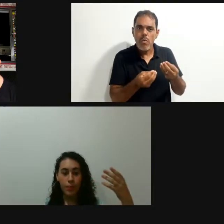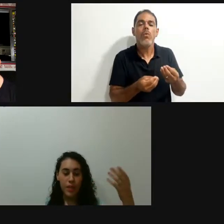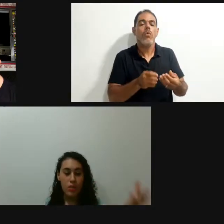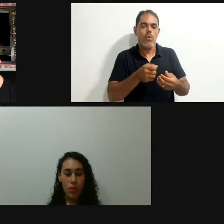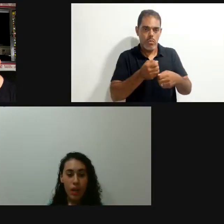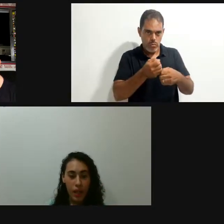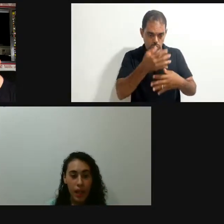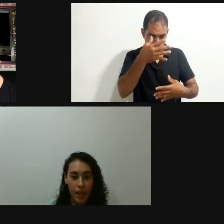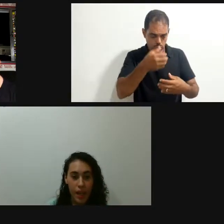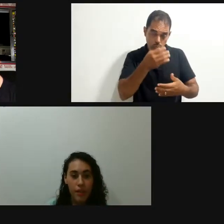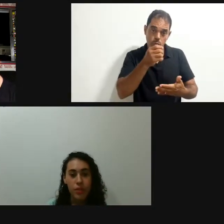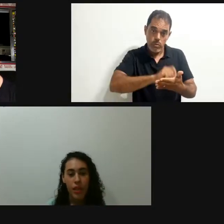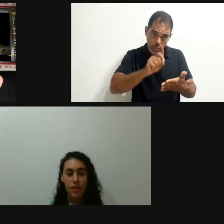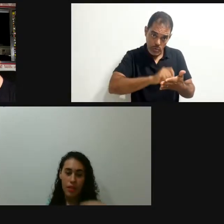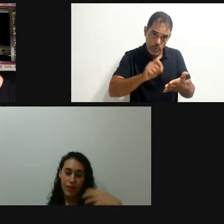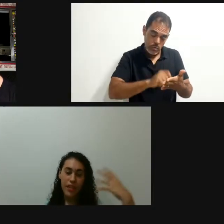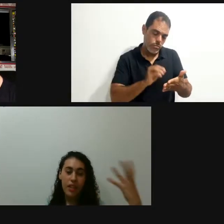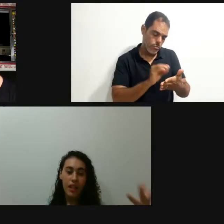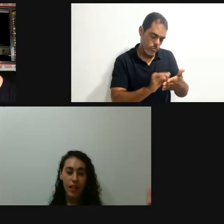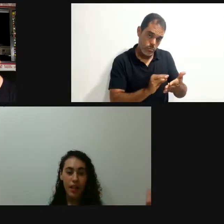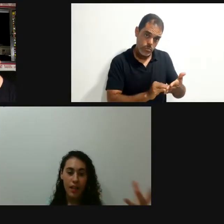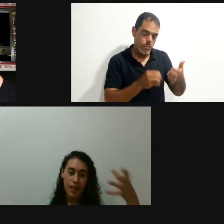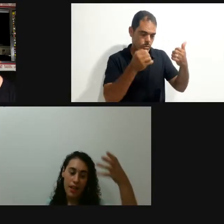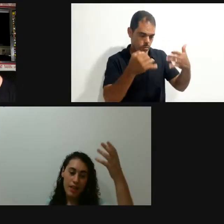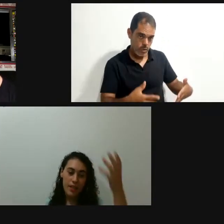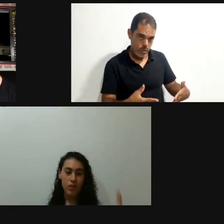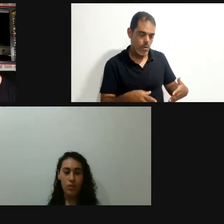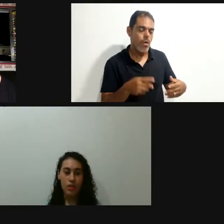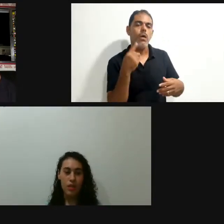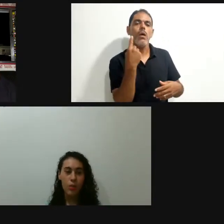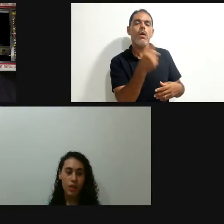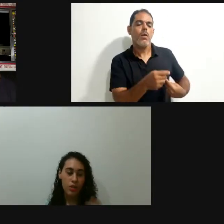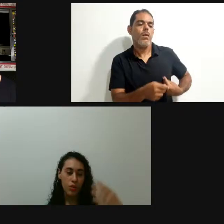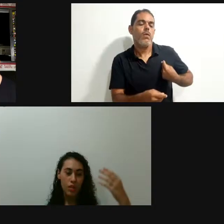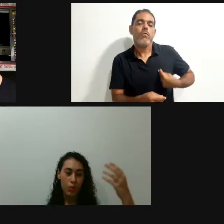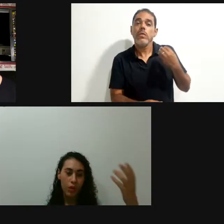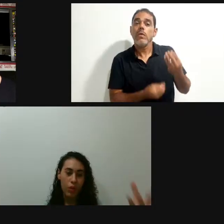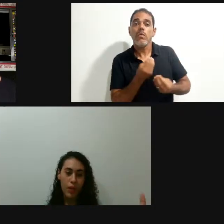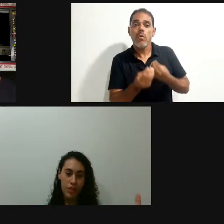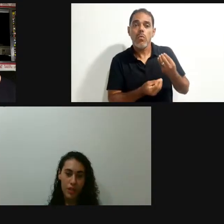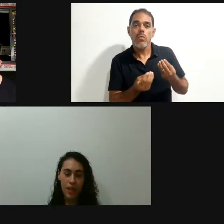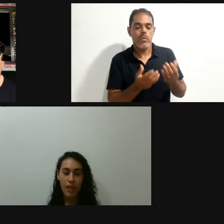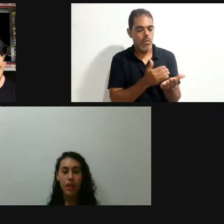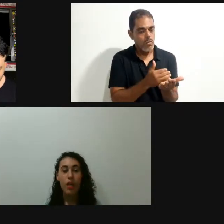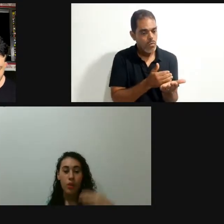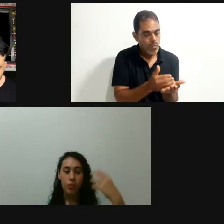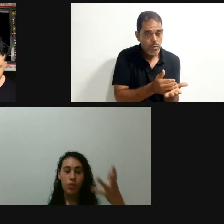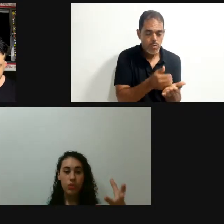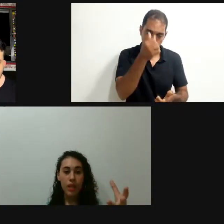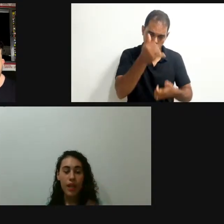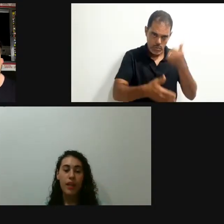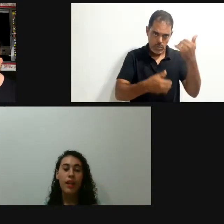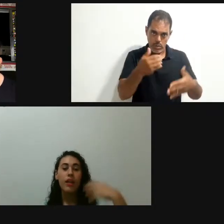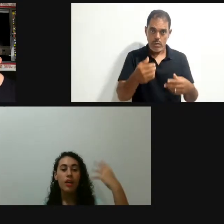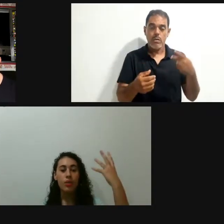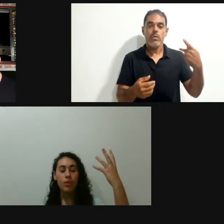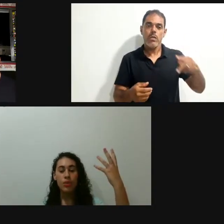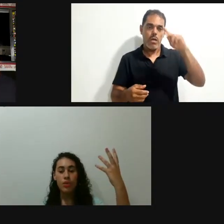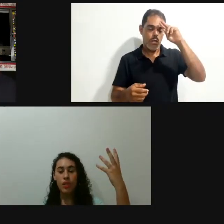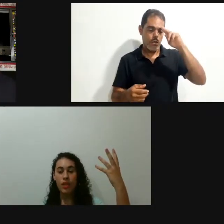na pessoa que ela é, no caso, na felina que ela é, e dê essa introdução para a gente conhecer um pouquinho mais dela, do mundo